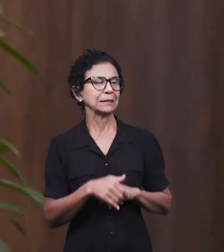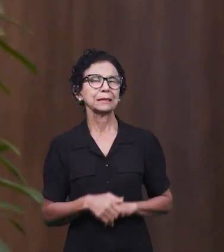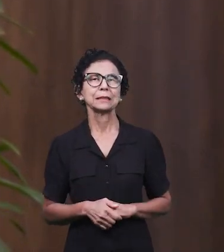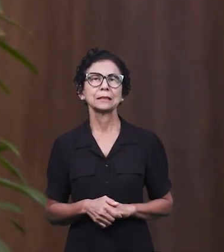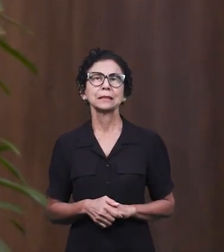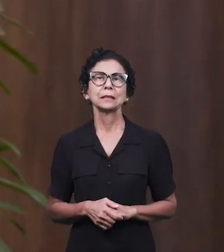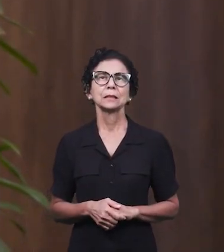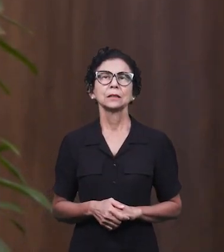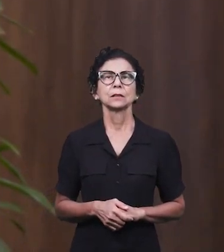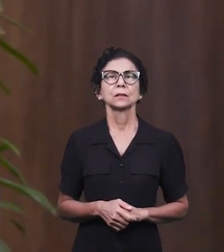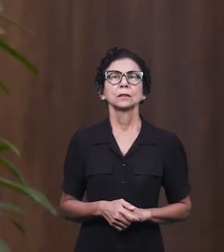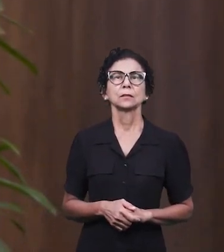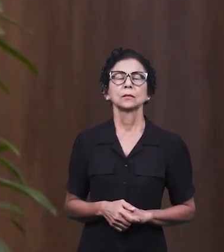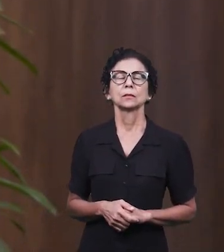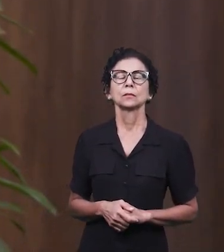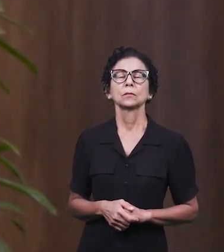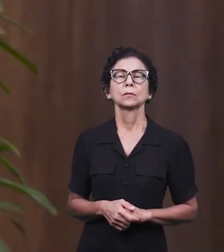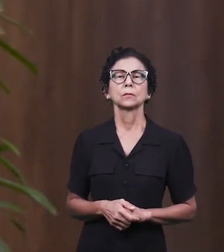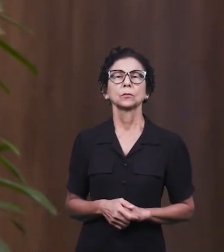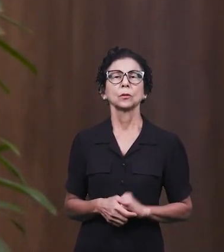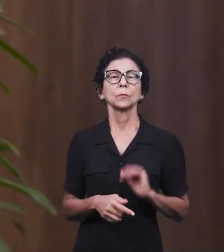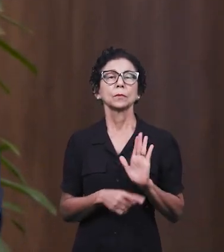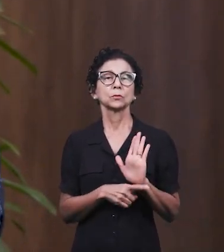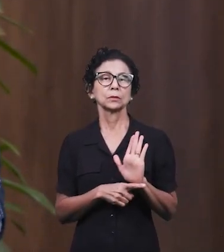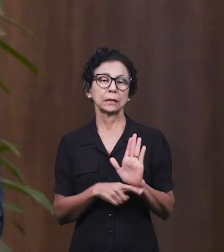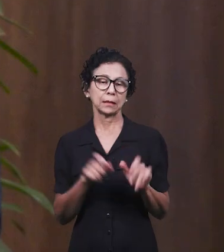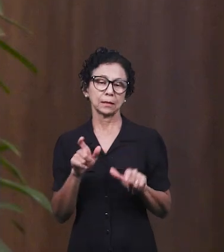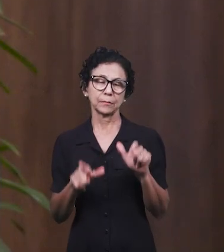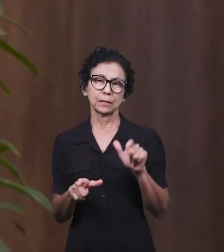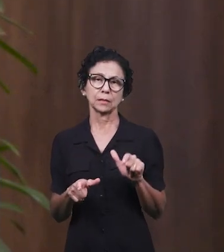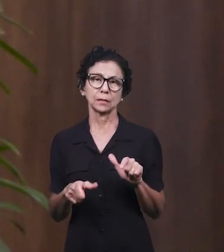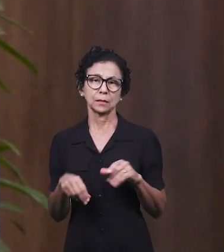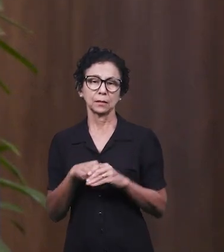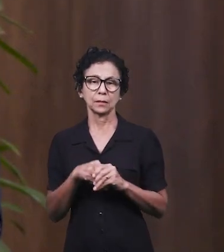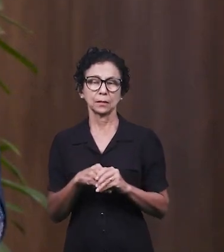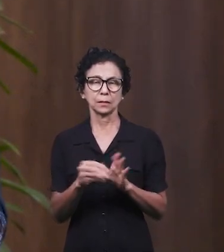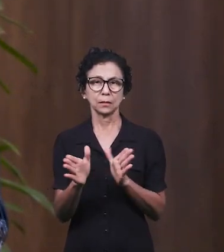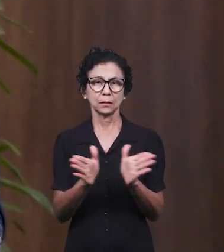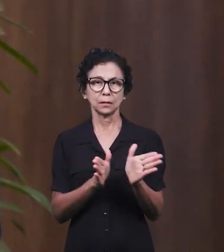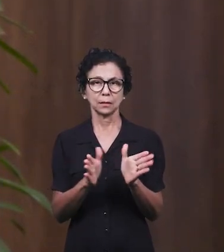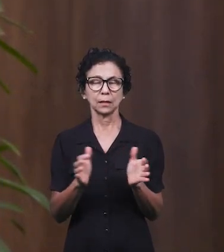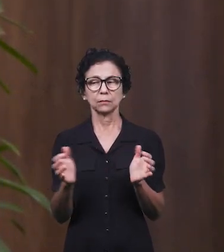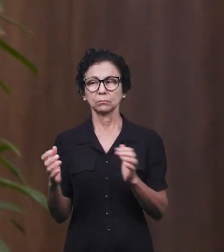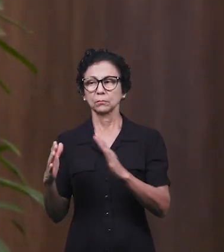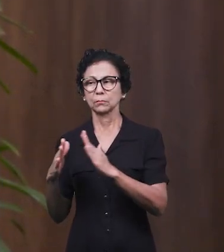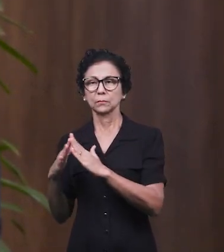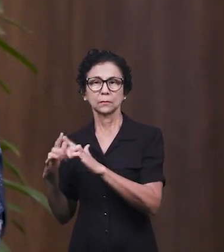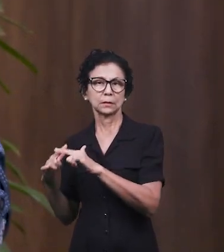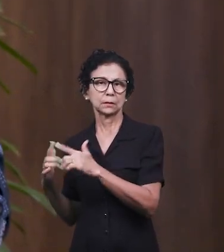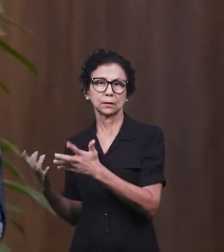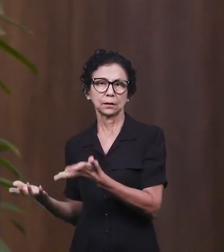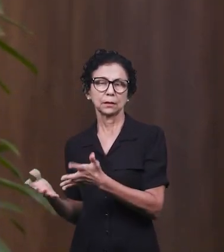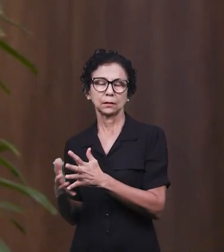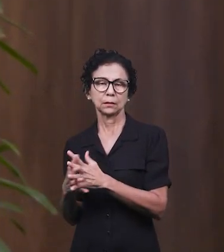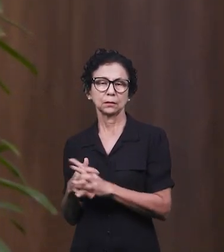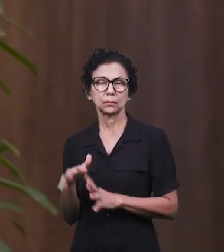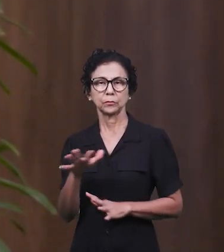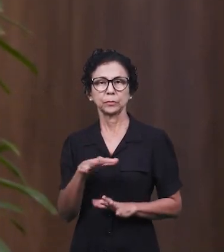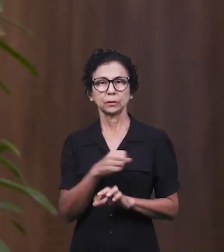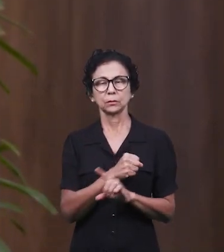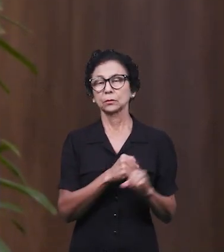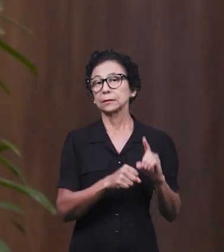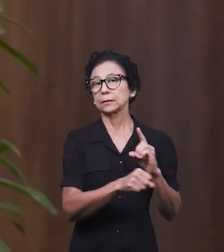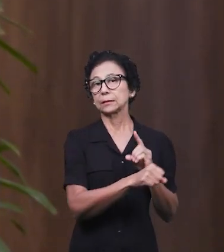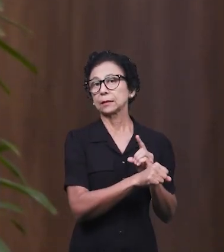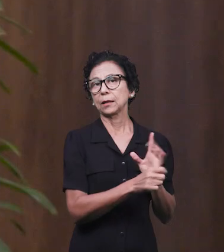conseguir, como nós podemos ajudar essas pessoas com acessibilidade na igreja ou, né, nos ambientes sociais